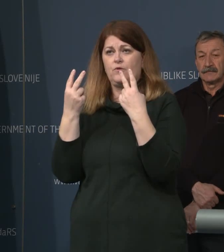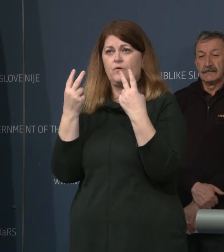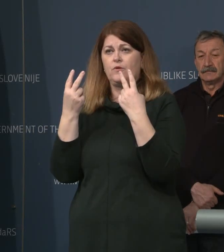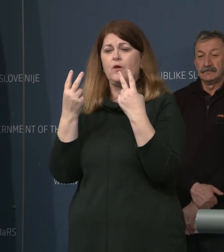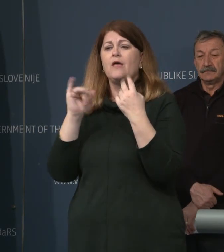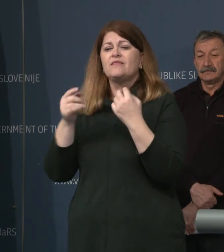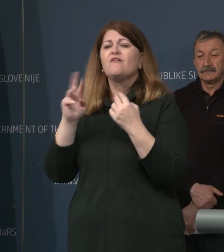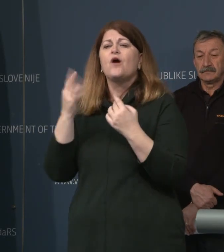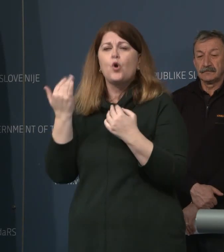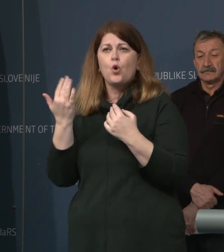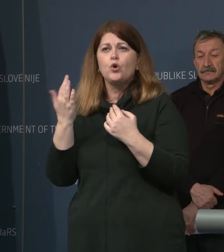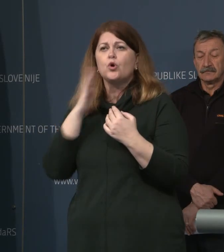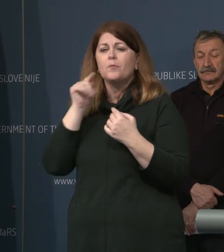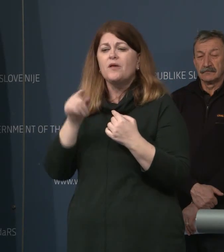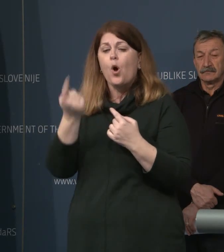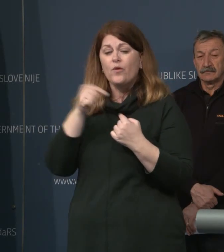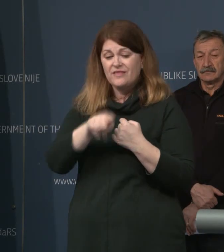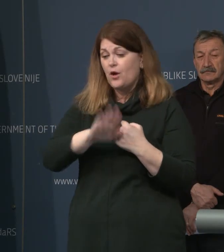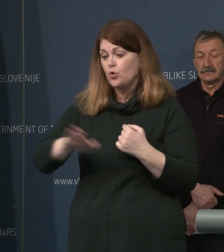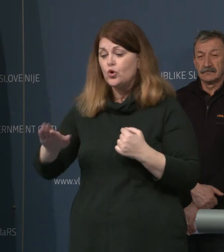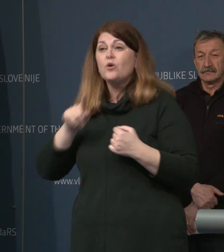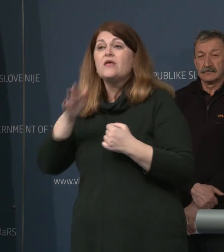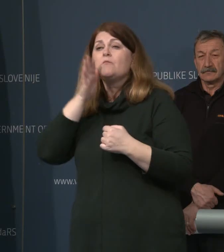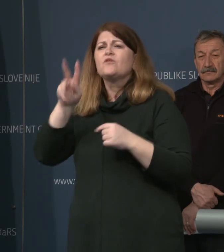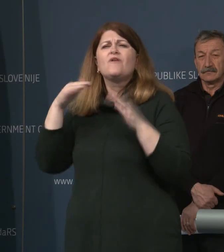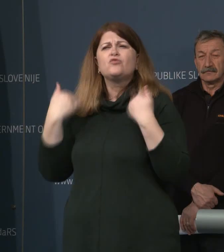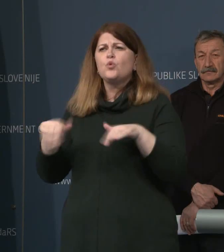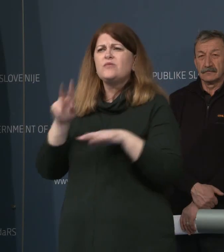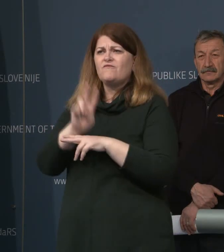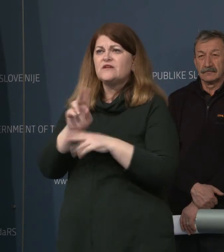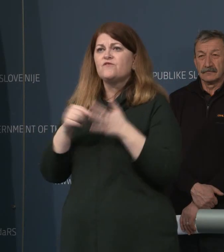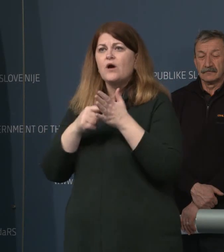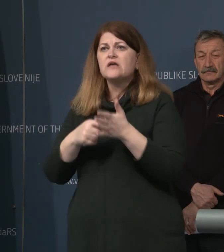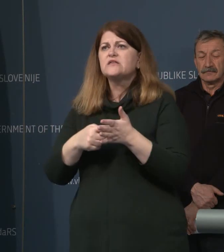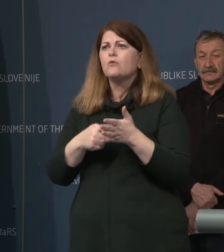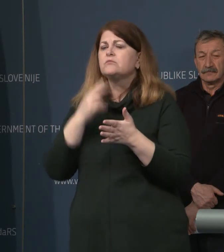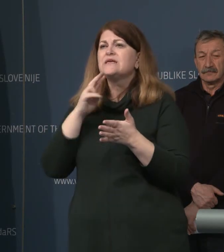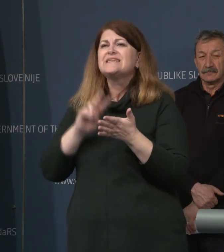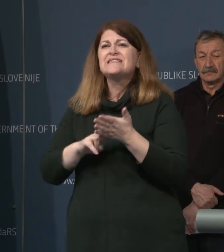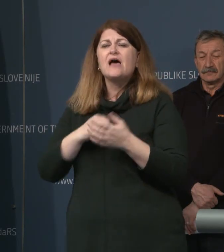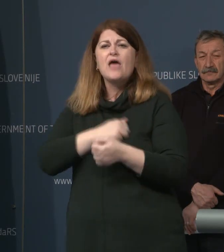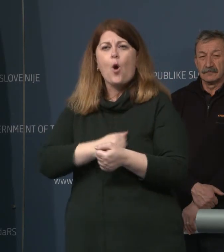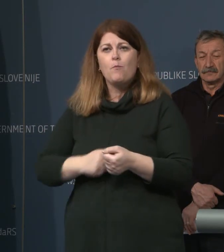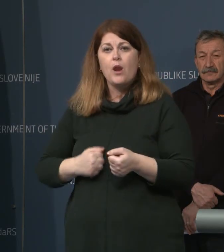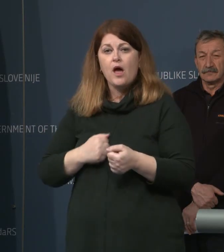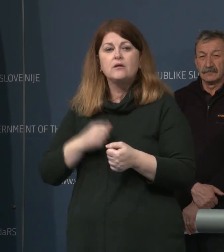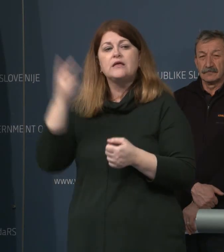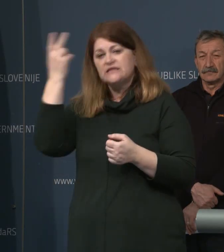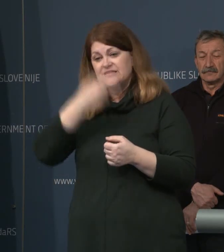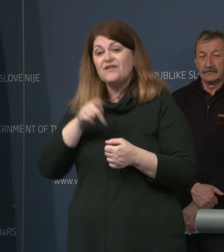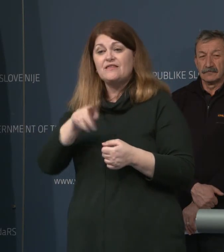da ukolikor bi katerikoli od teh otrok, ki bodo v nujnem varstvu, kazal kakršnekoli znake obolenj, da seveda